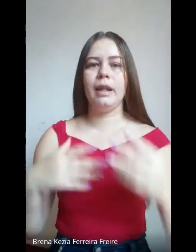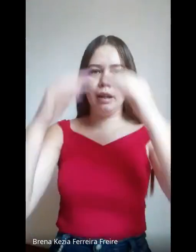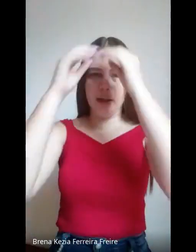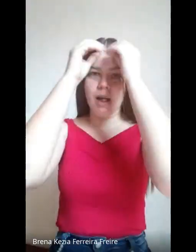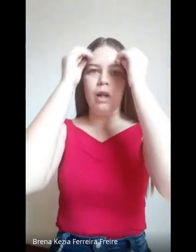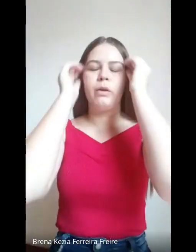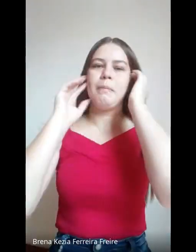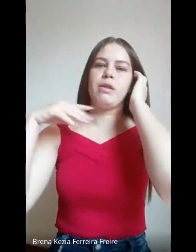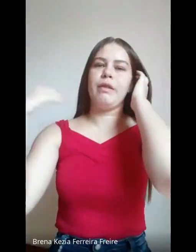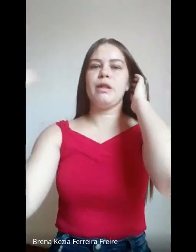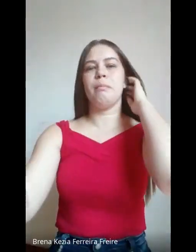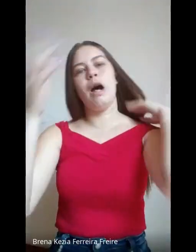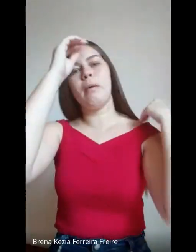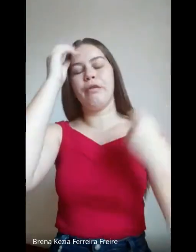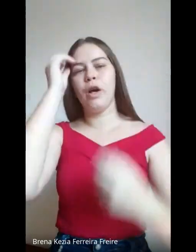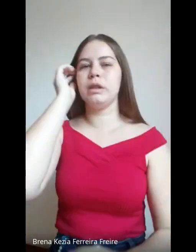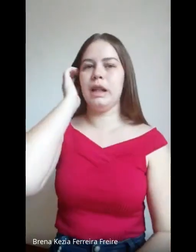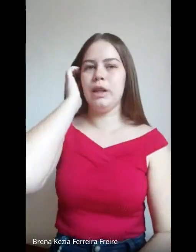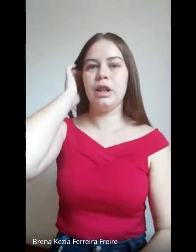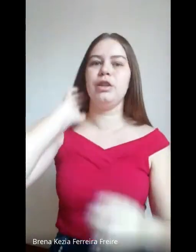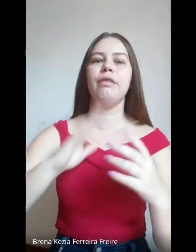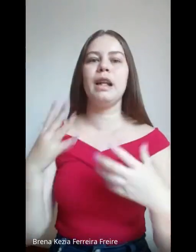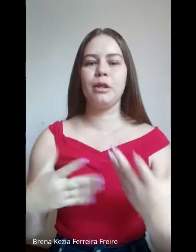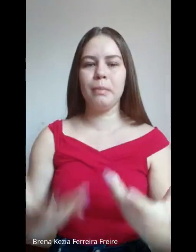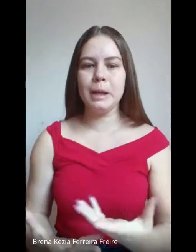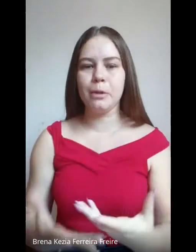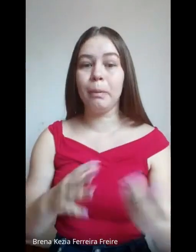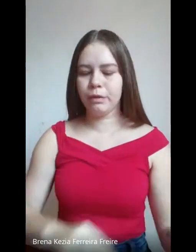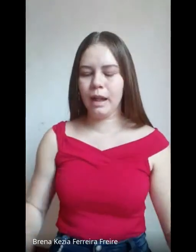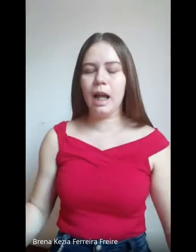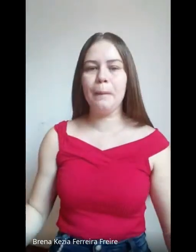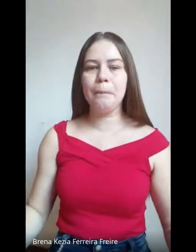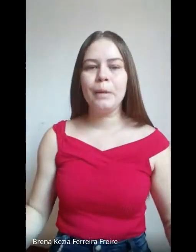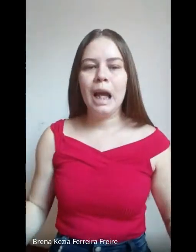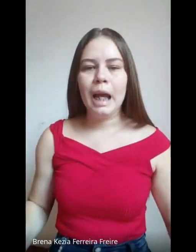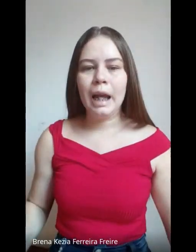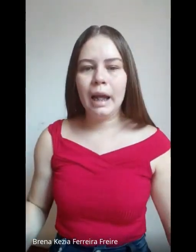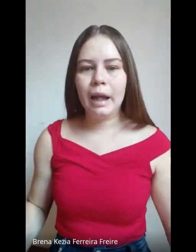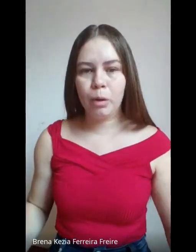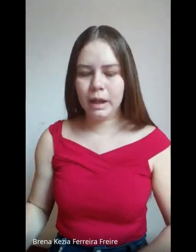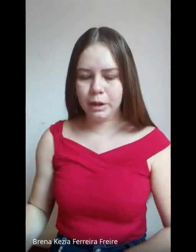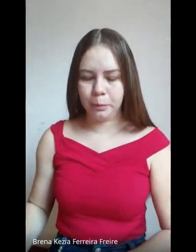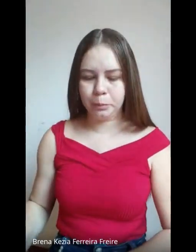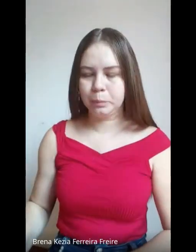que quando a pessoa faz o mal volta, né? A gente já tinha falado sobre isso. Pode falar, João Pedro.